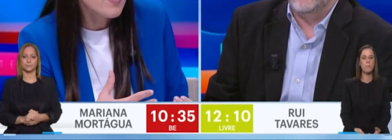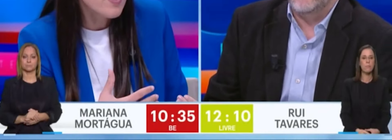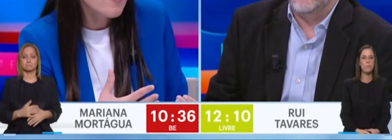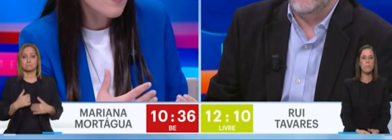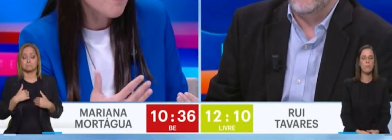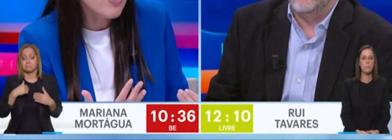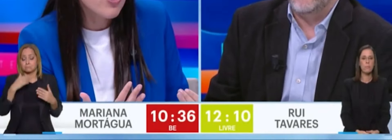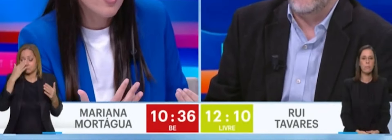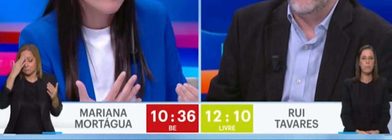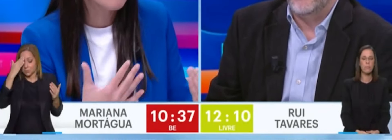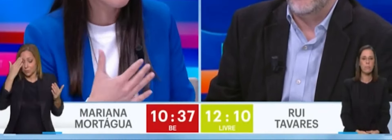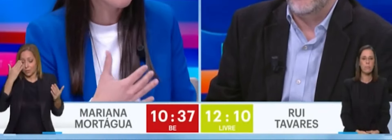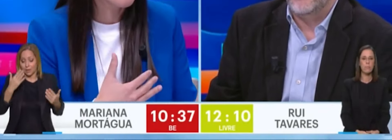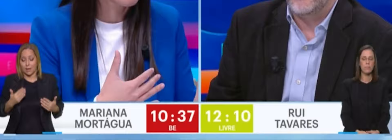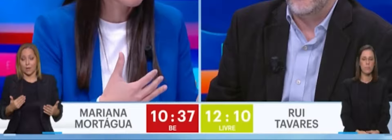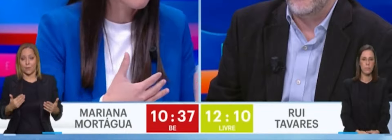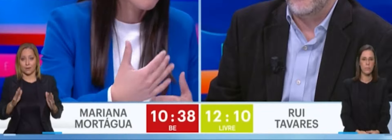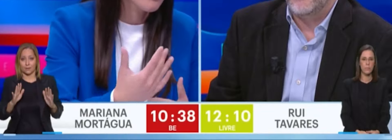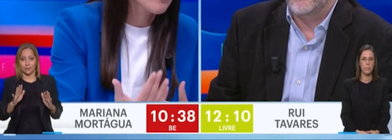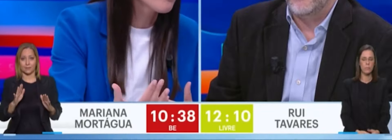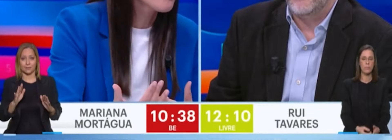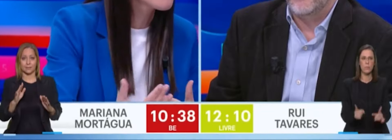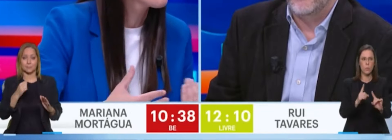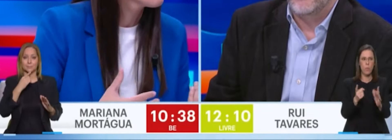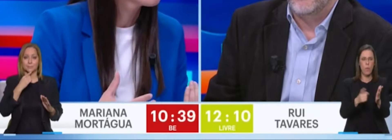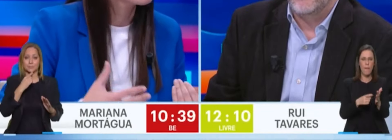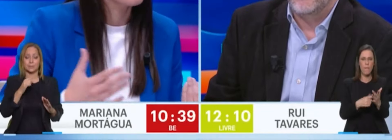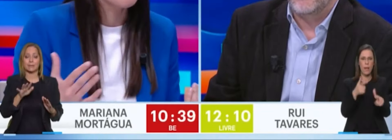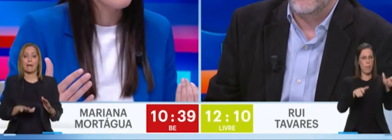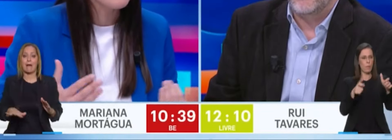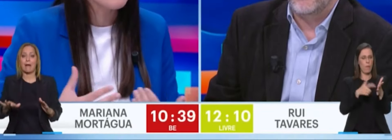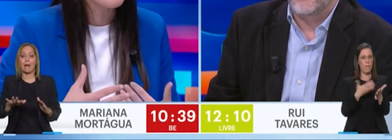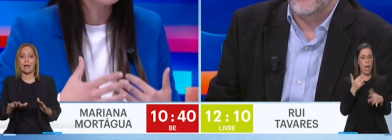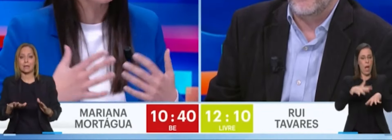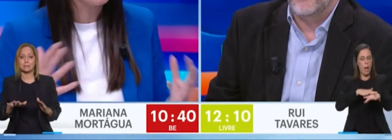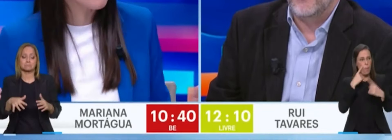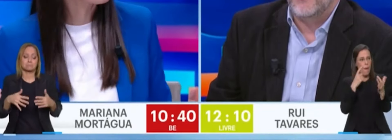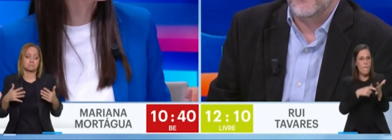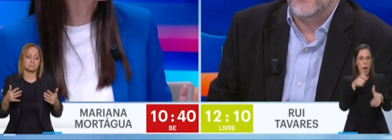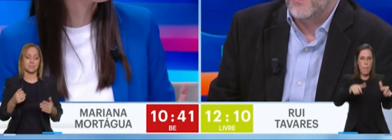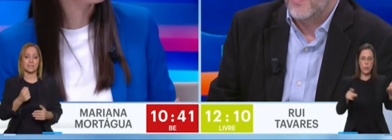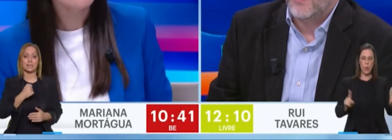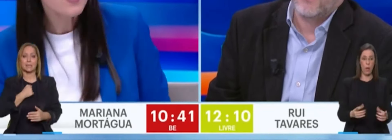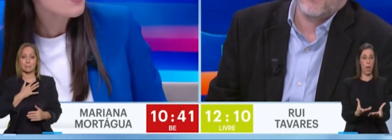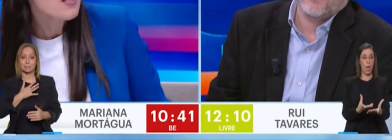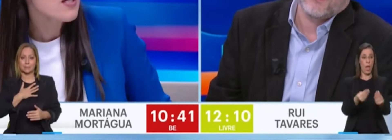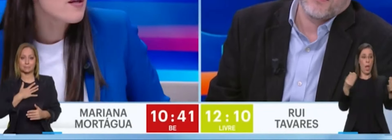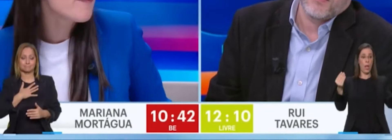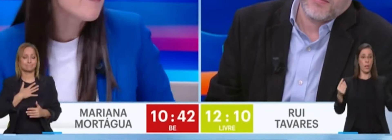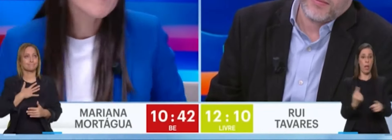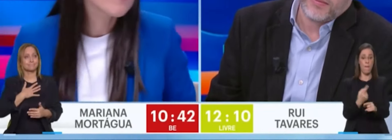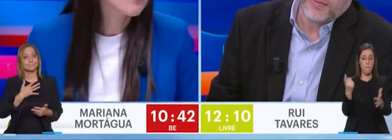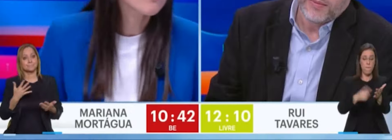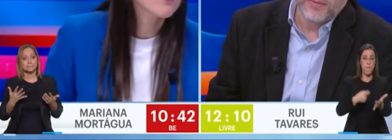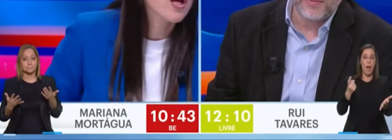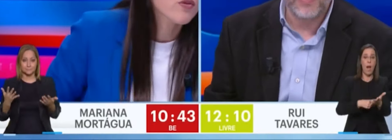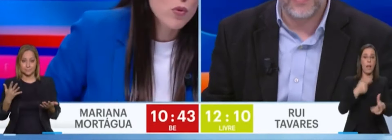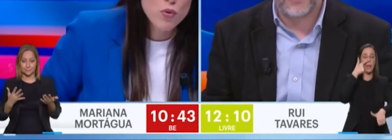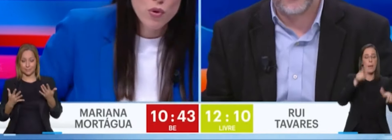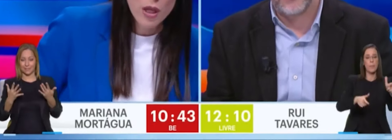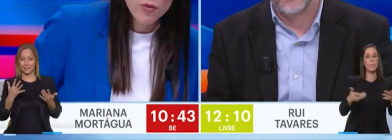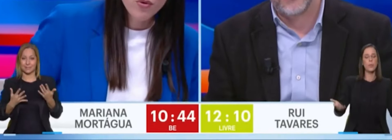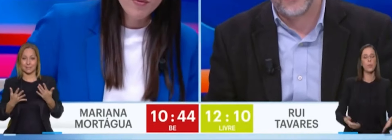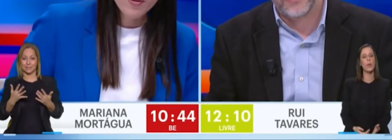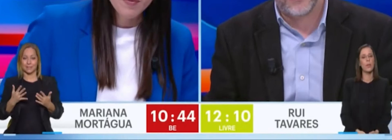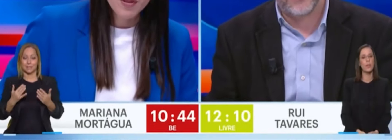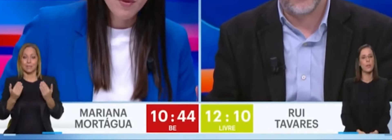que para já temos que ver quais são os setores falra mesm administração pública já tem tanta falta de todos os